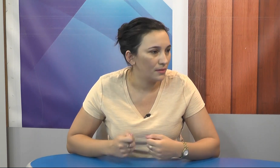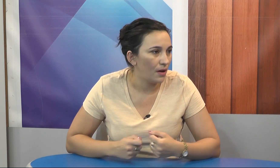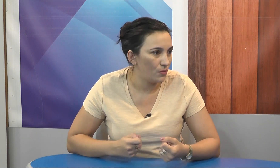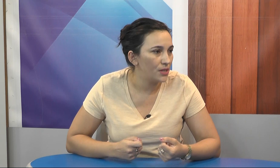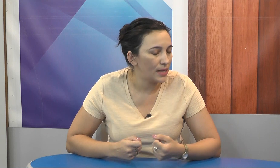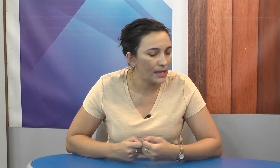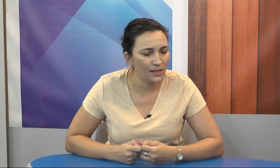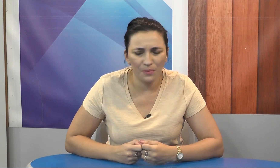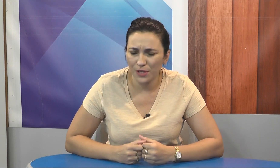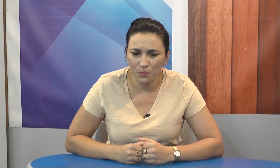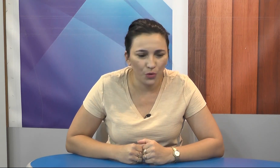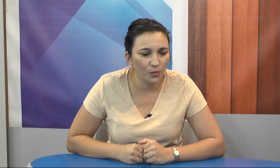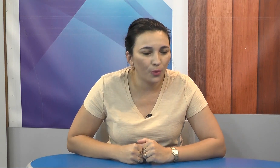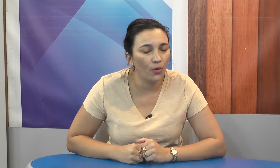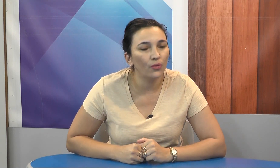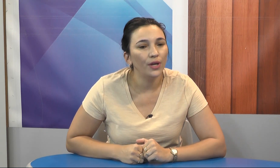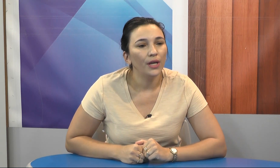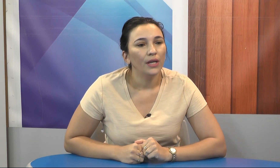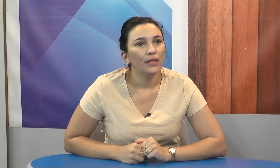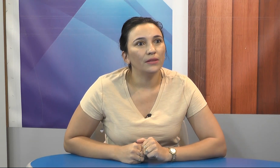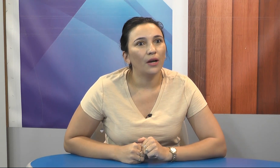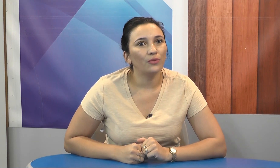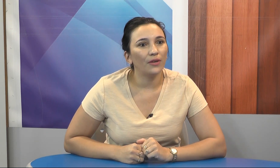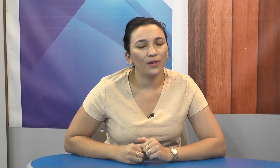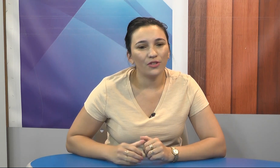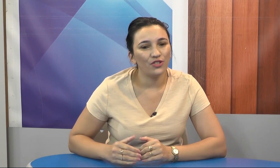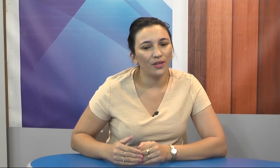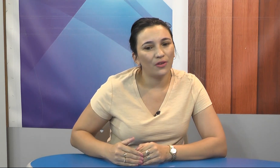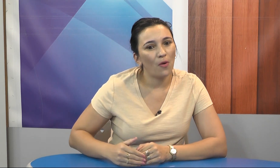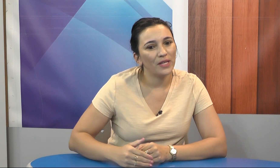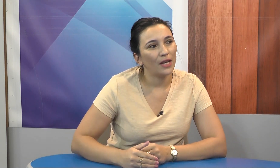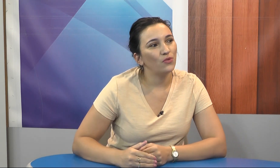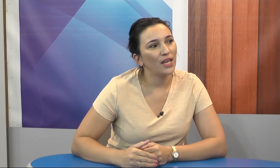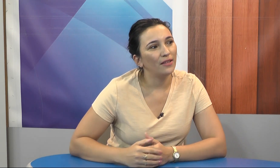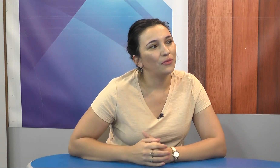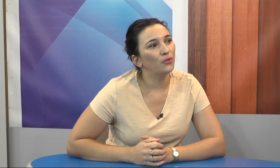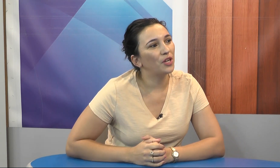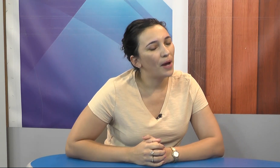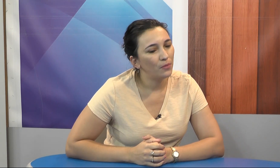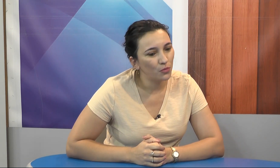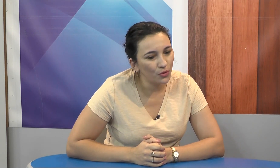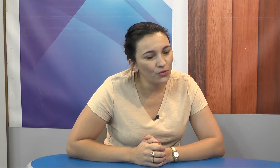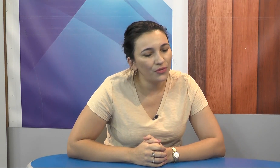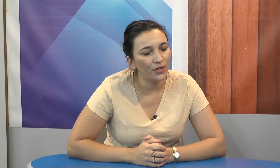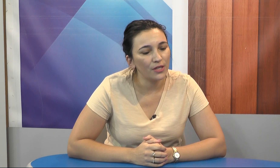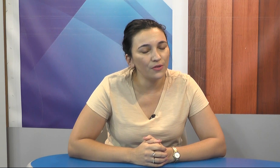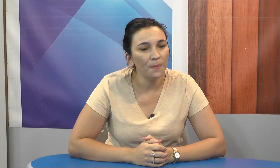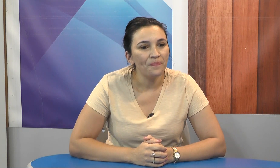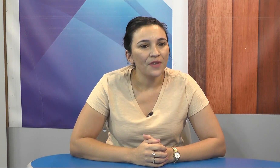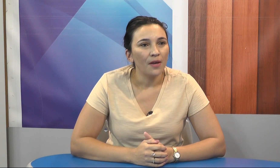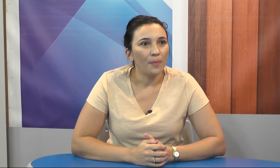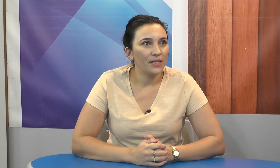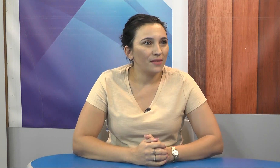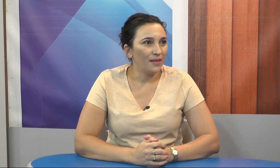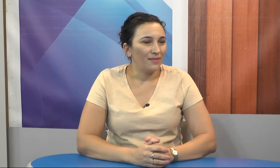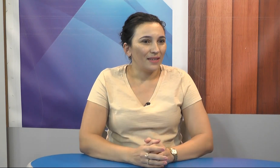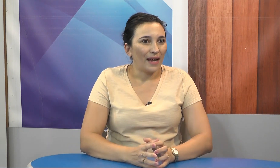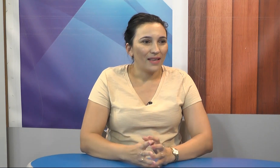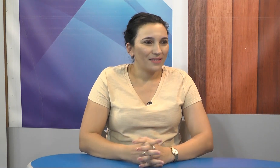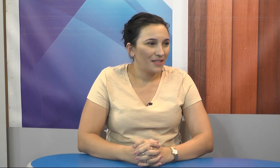alguns sinais sim, mas muito pouco. Então a gente teve que começar do zero. Então foi um trabalho muito difícil, mas assim, graças a Deus